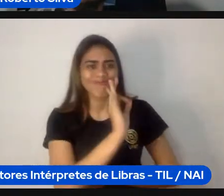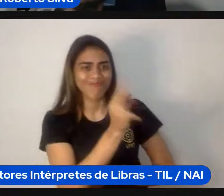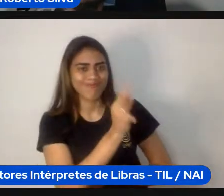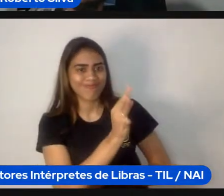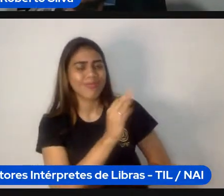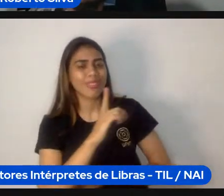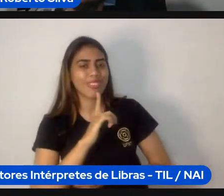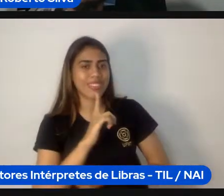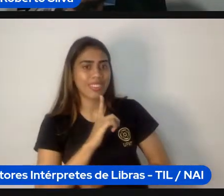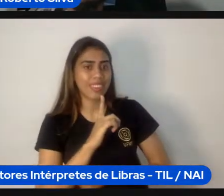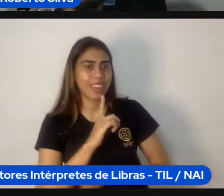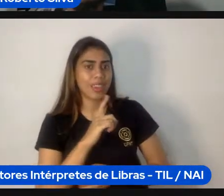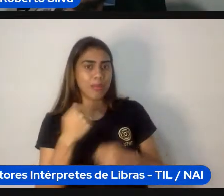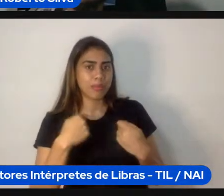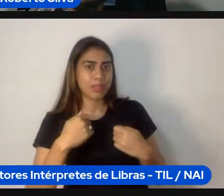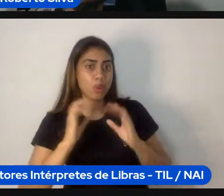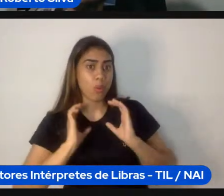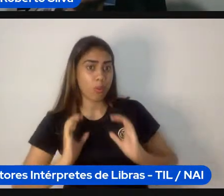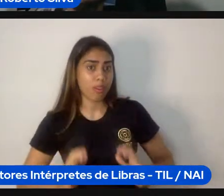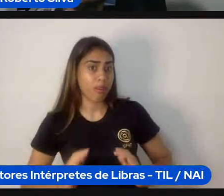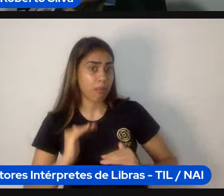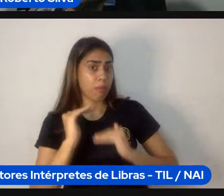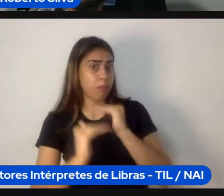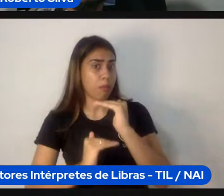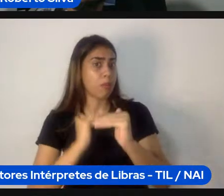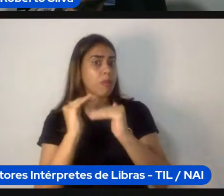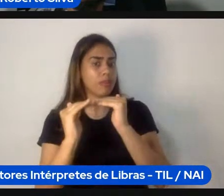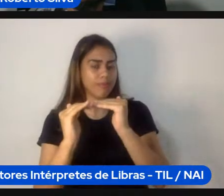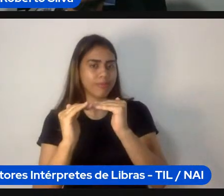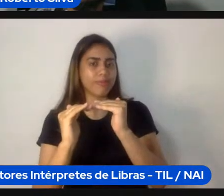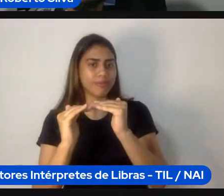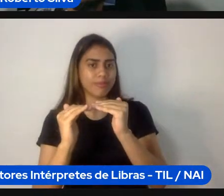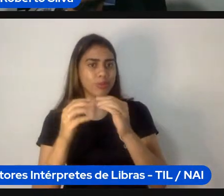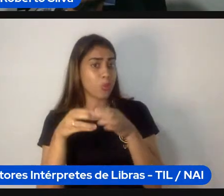avançar na convivência agora, né?